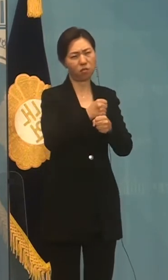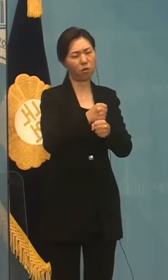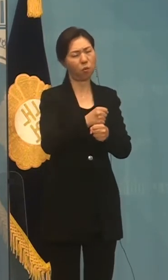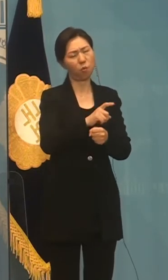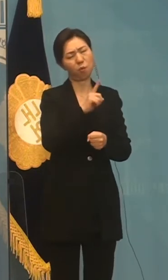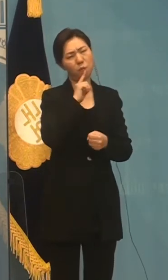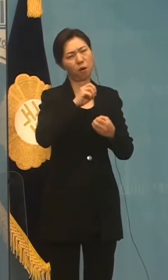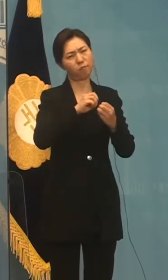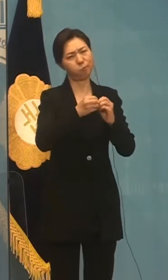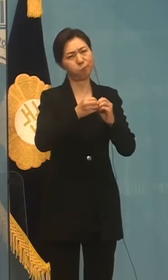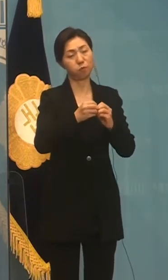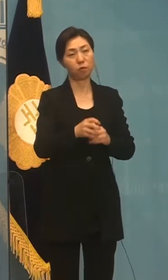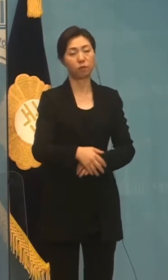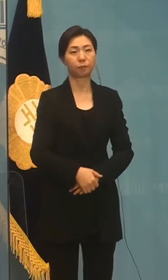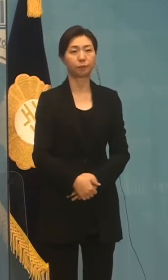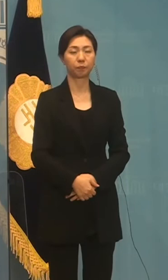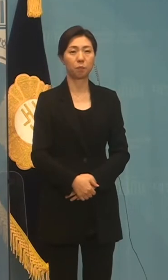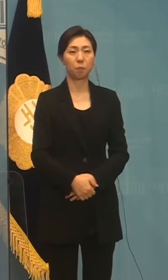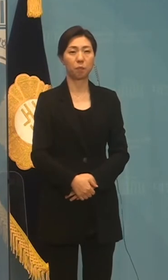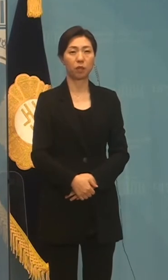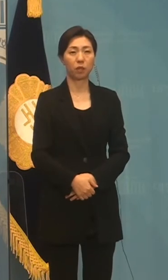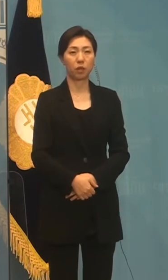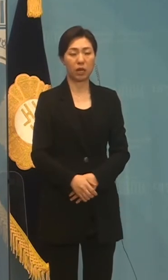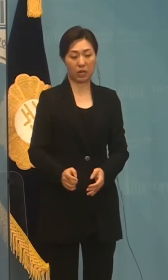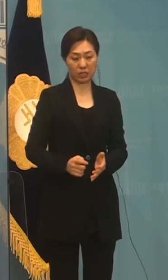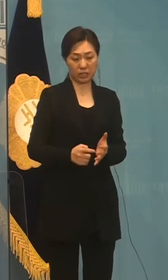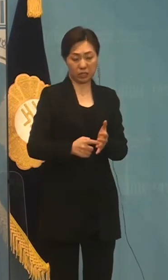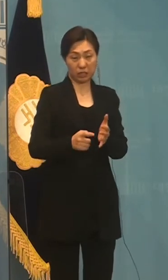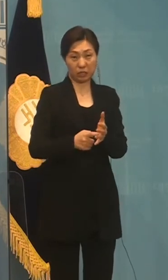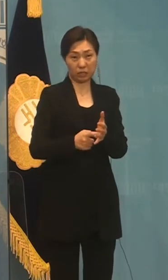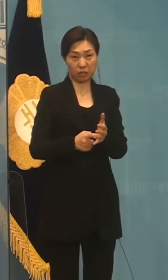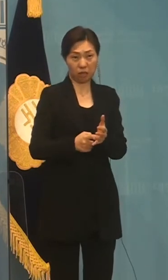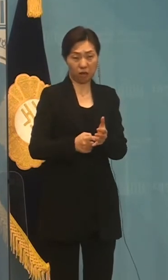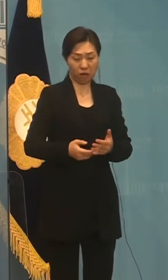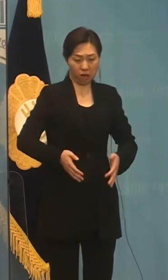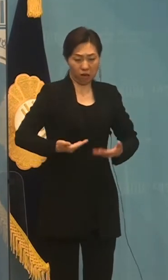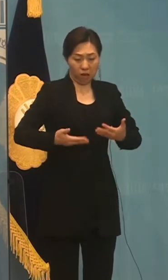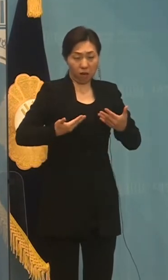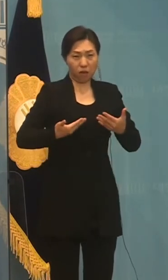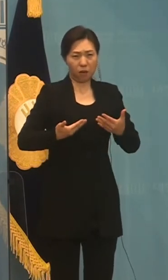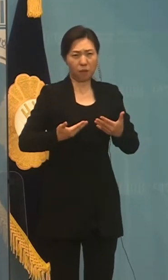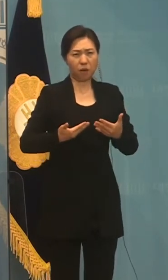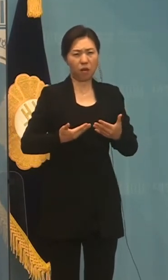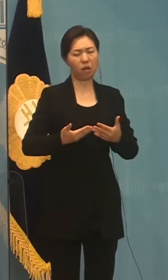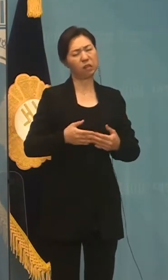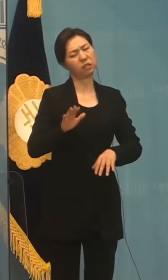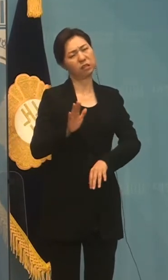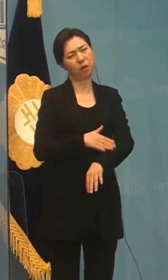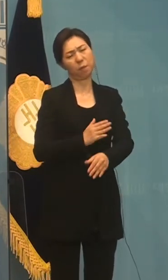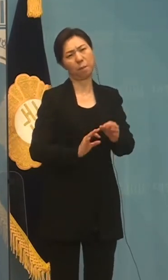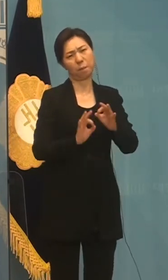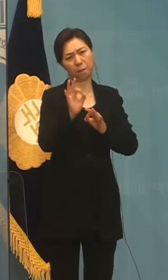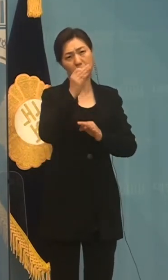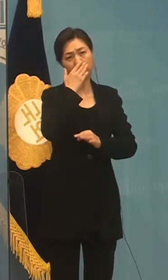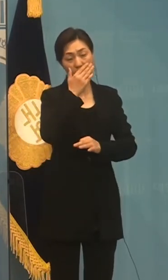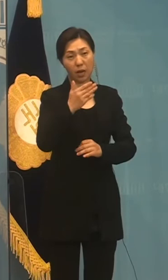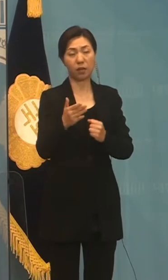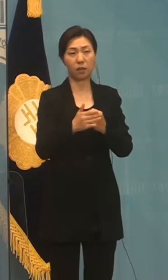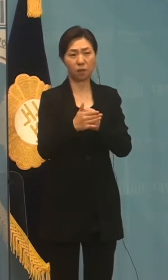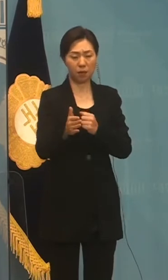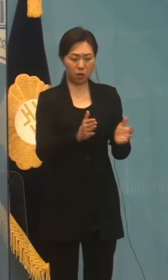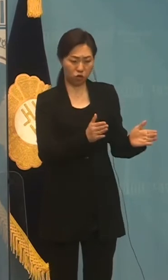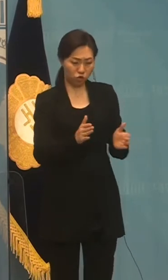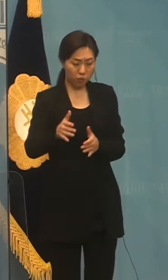어불성설입니다. 급하게 먹는 밥은 체하기 마련입니다. 준비도 되지 않은 성급한